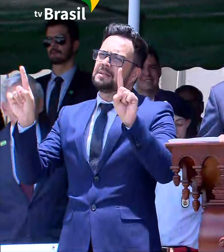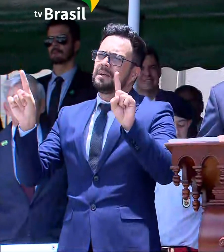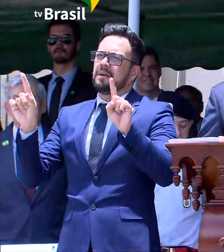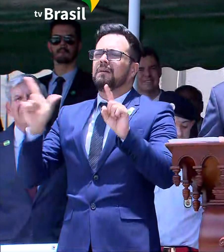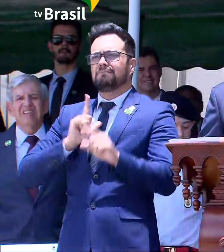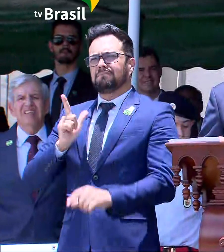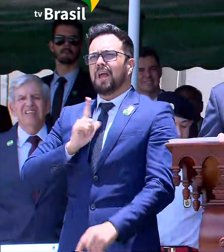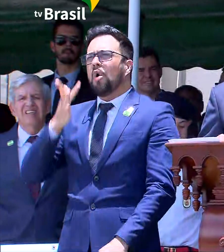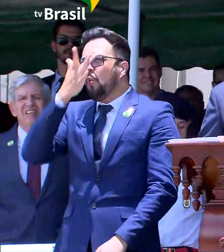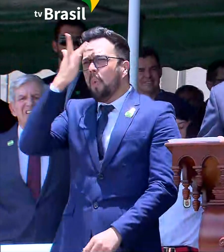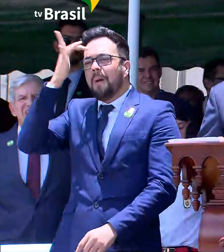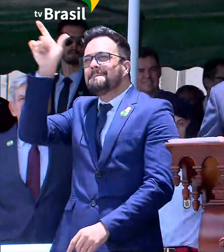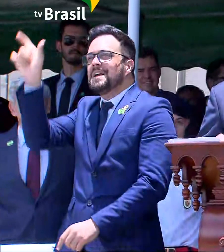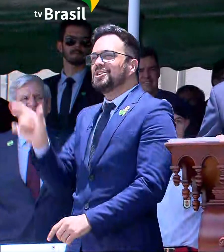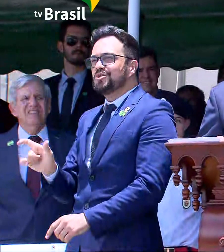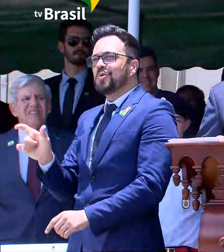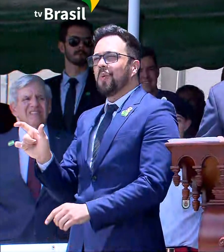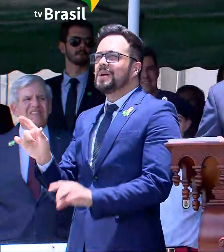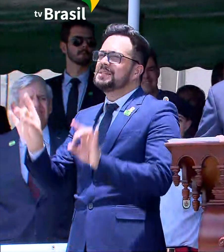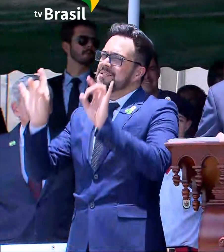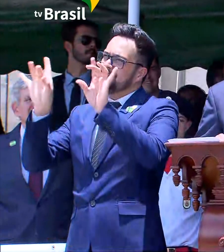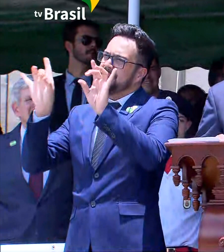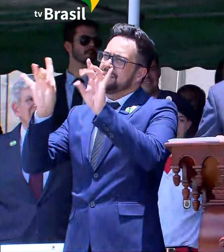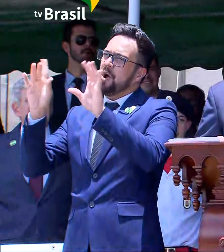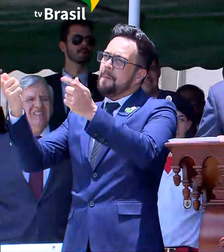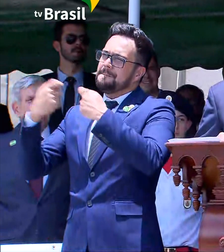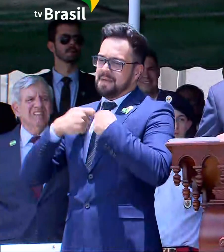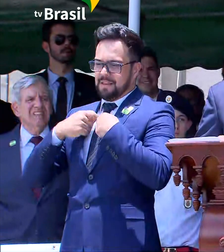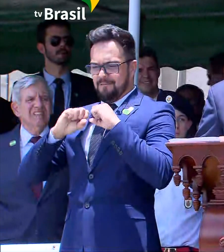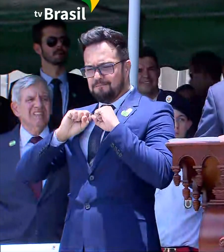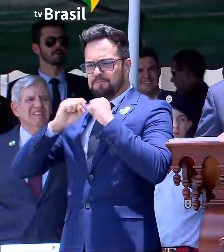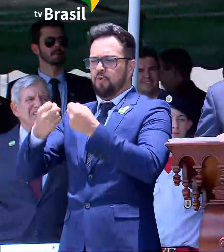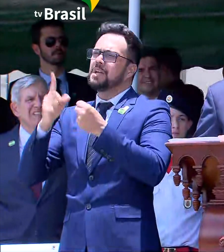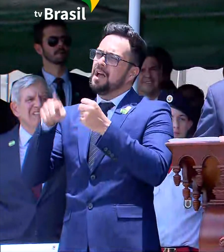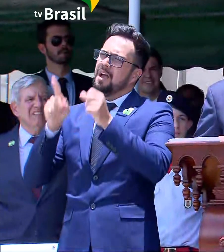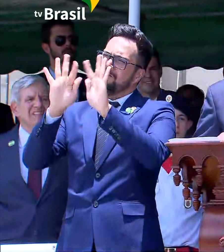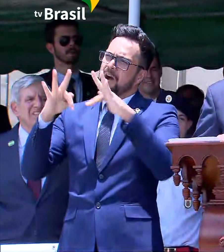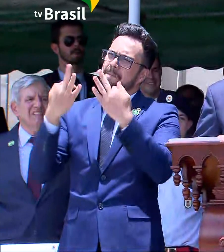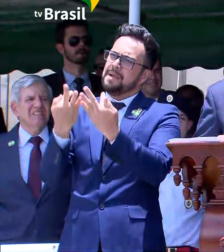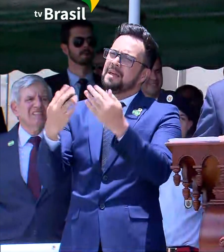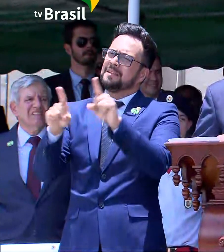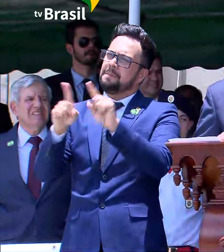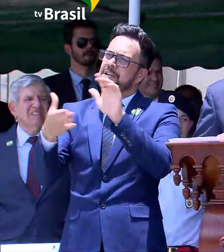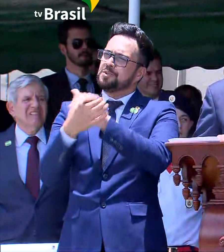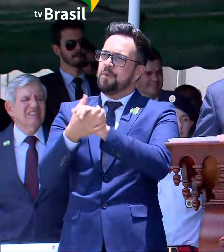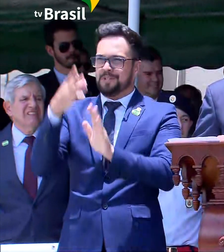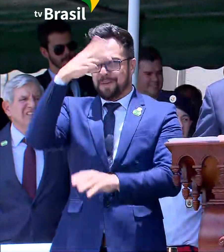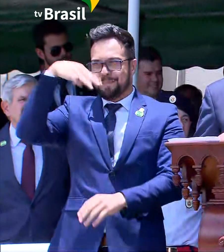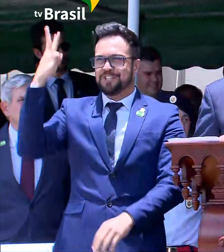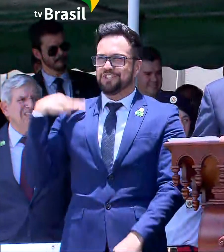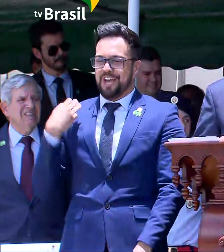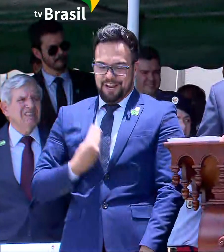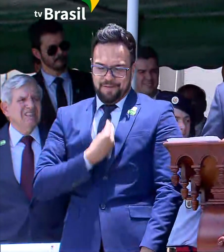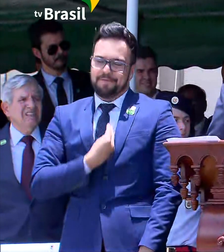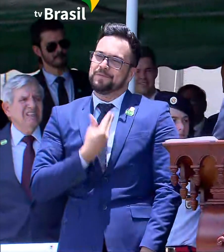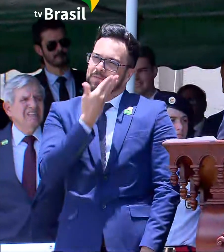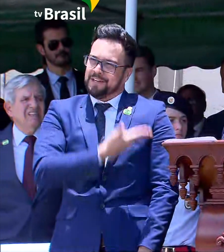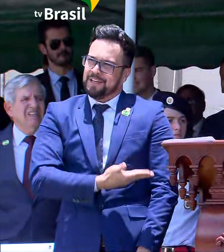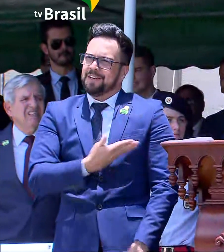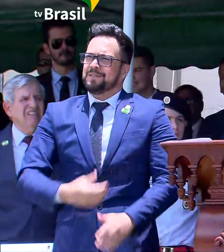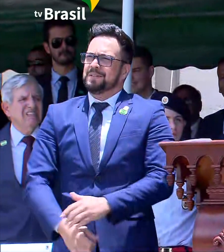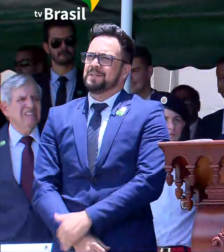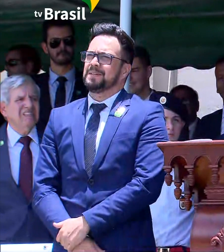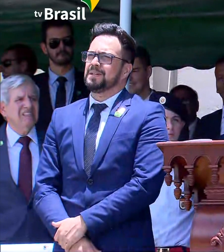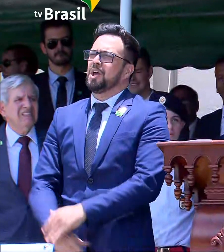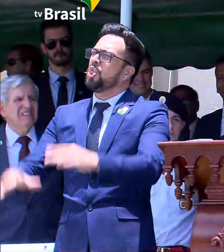pessoa que me dá uma força enorme, a minha família e a minha esposa Michele, aqui presente. A